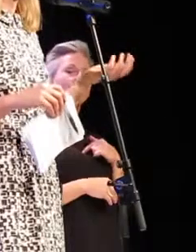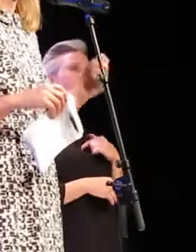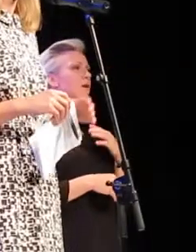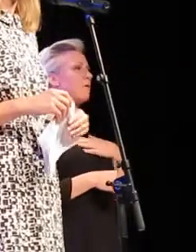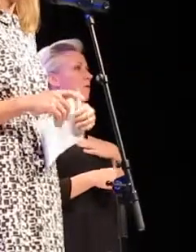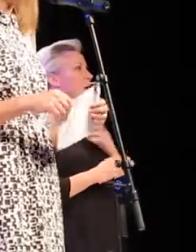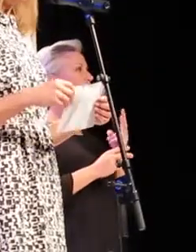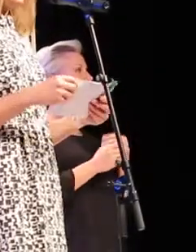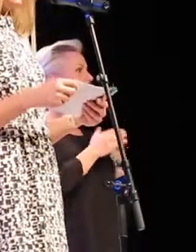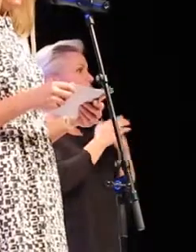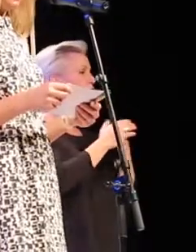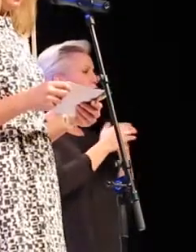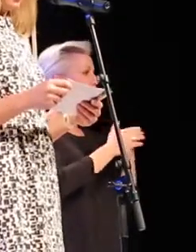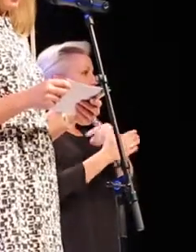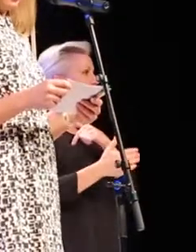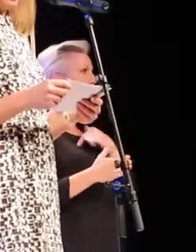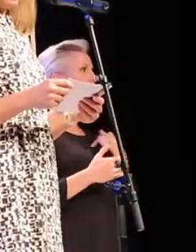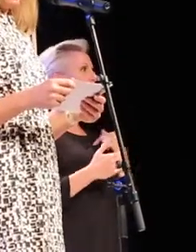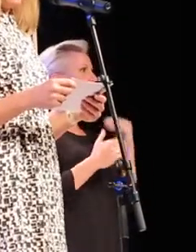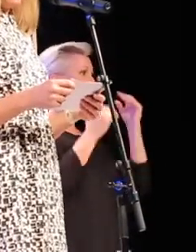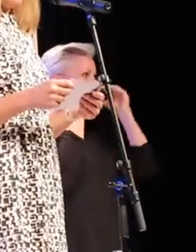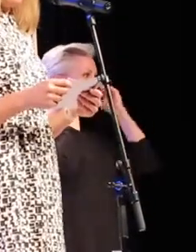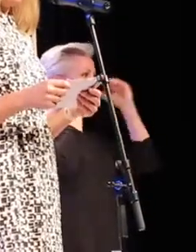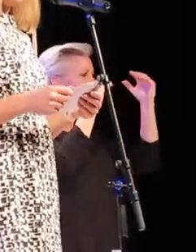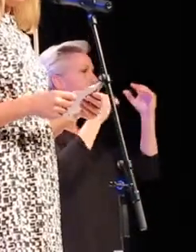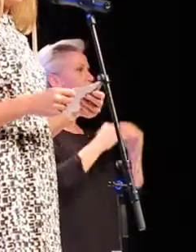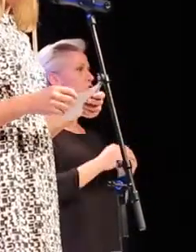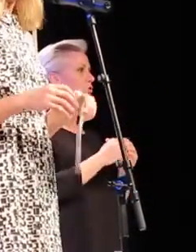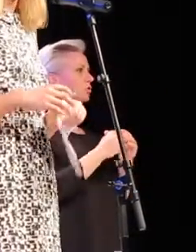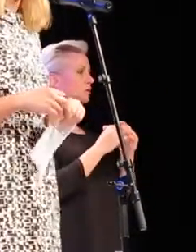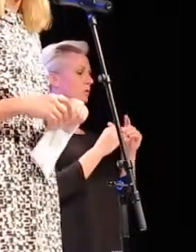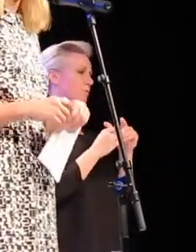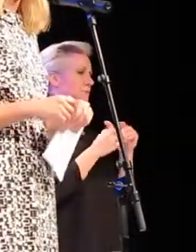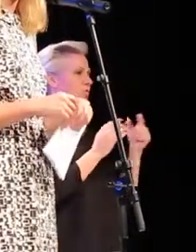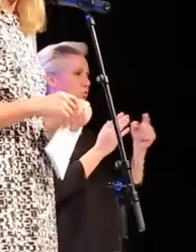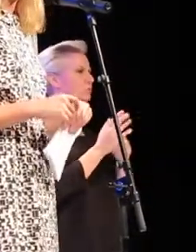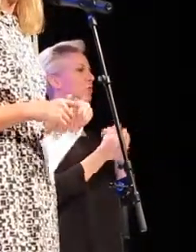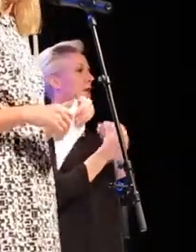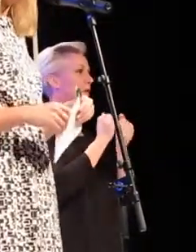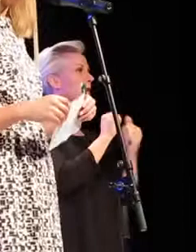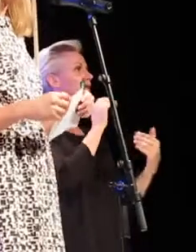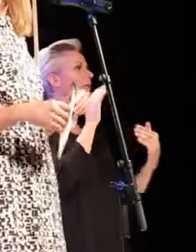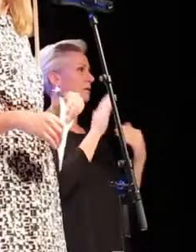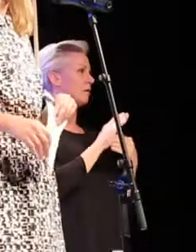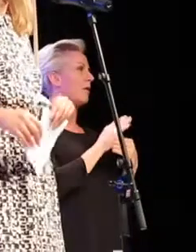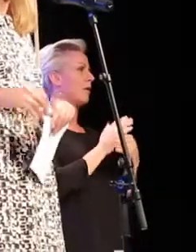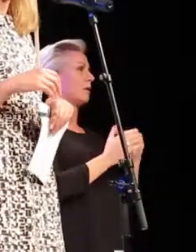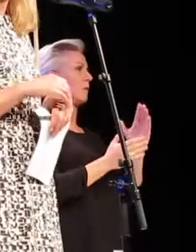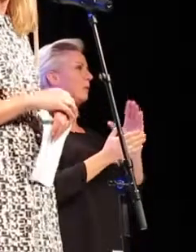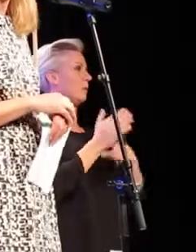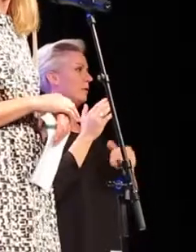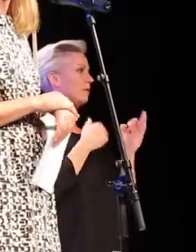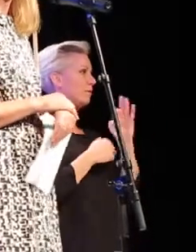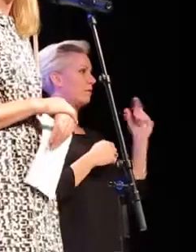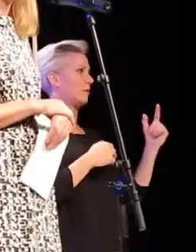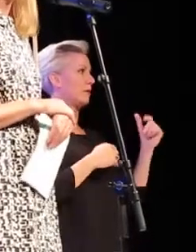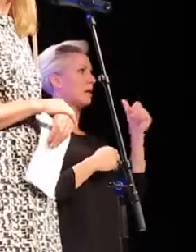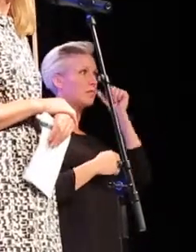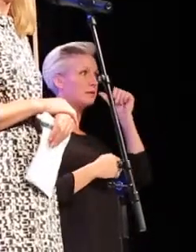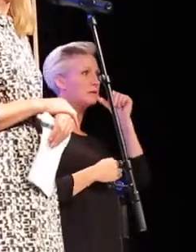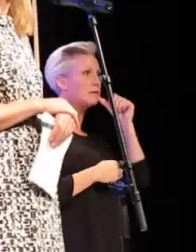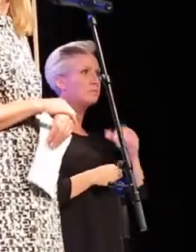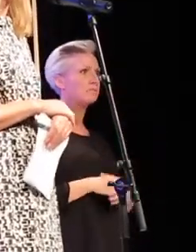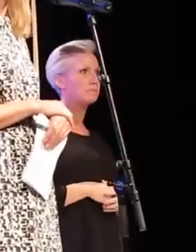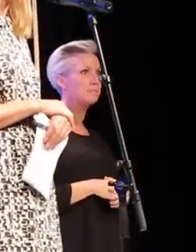fossilbränslefri bilflotta år 2030. Vi satsar på solel inom staden, vi satsar på